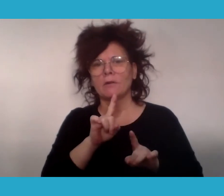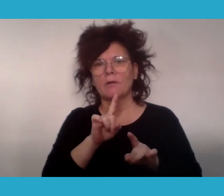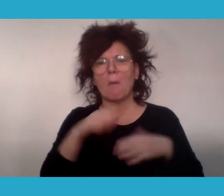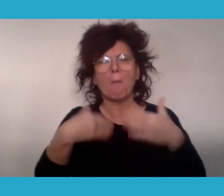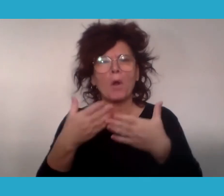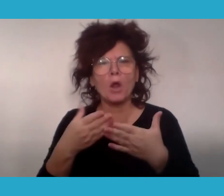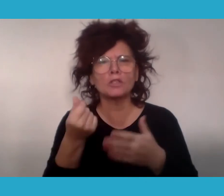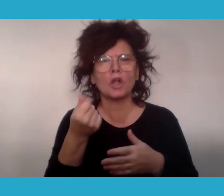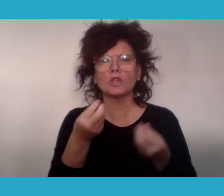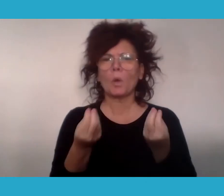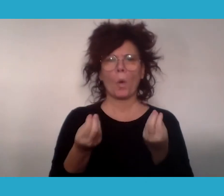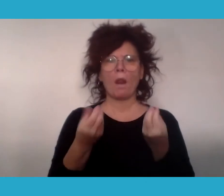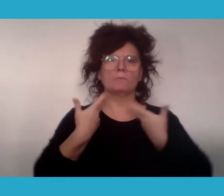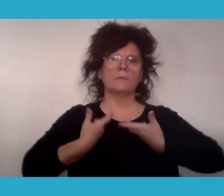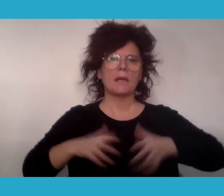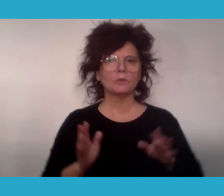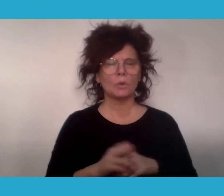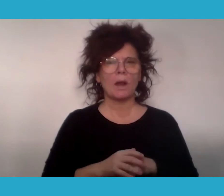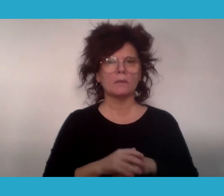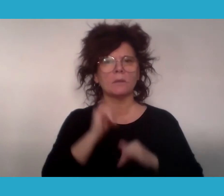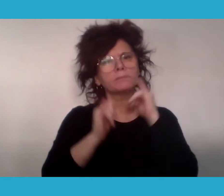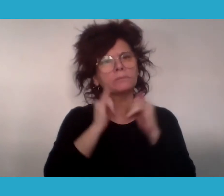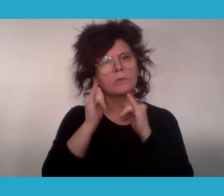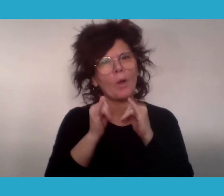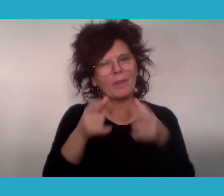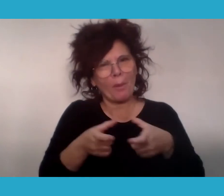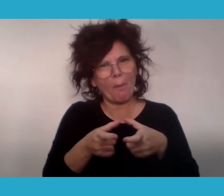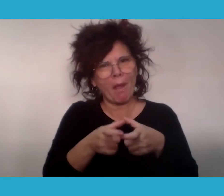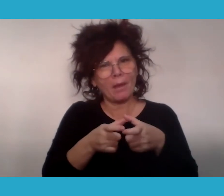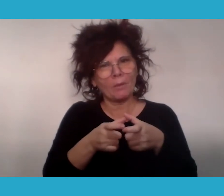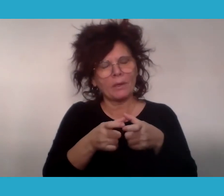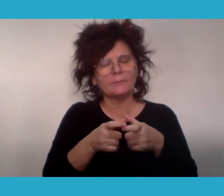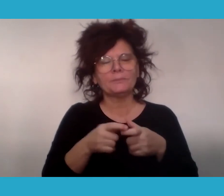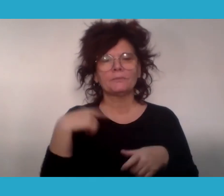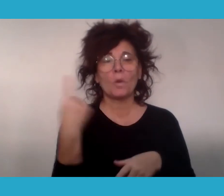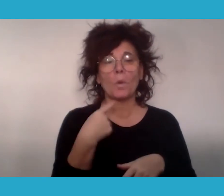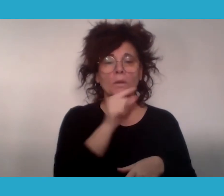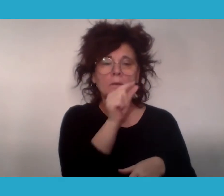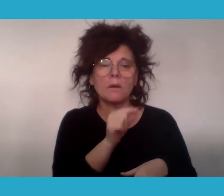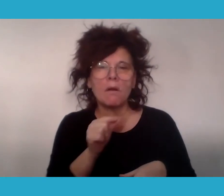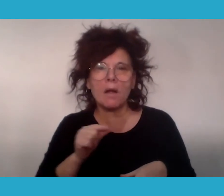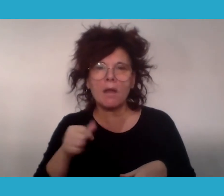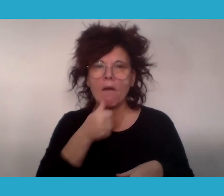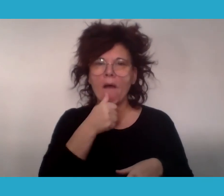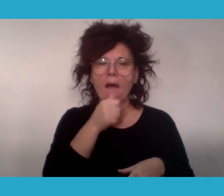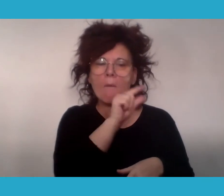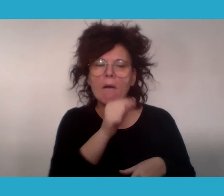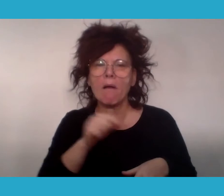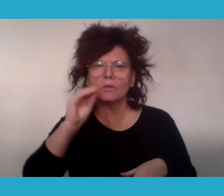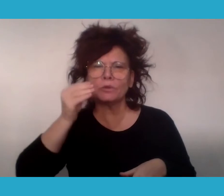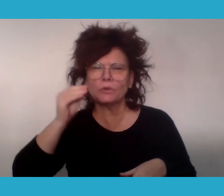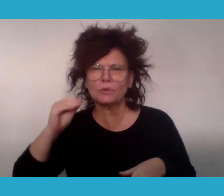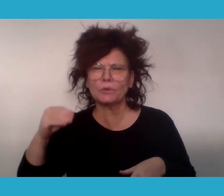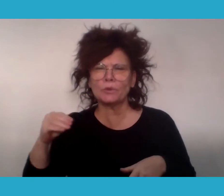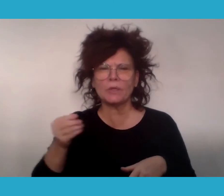el daño a la naturaleza. Comenta seguidamente sobre una película. Por nuestros ríos, las aguas bajan turbias, exclama, y sigue. Es